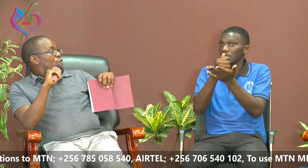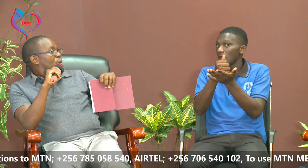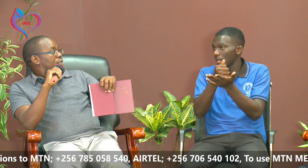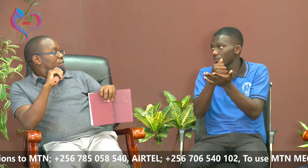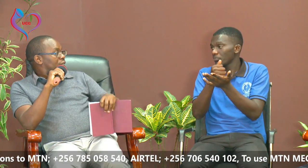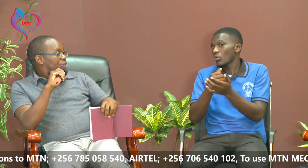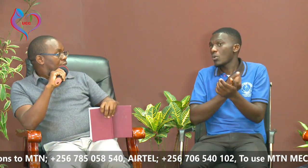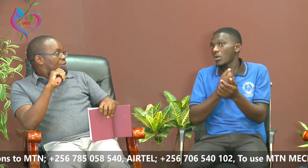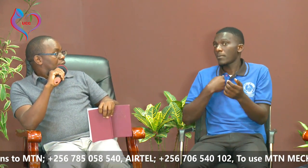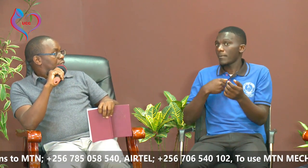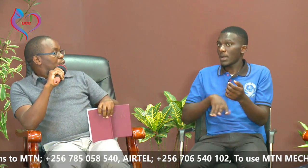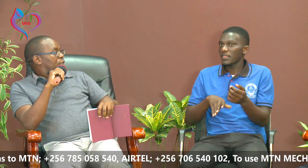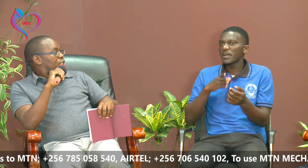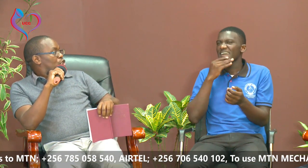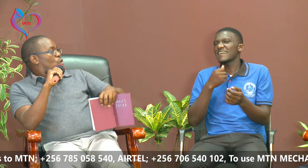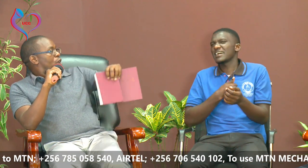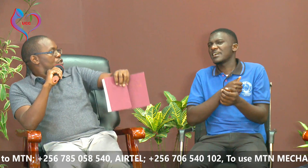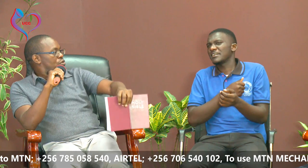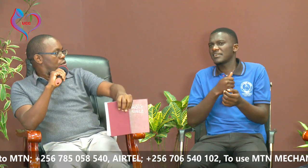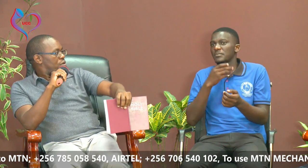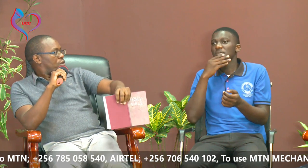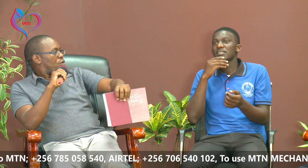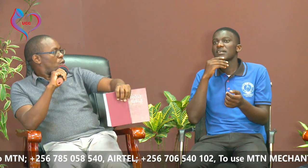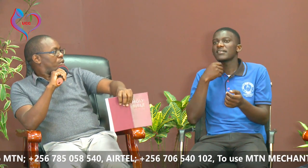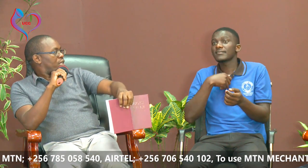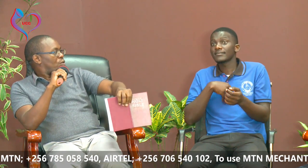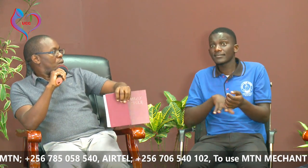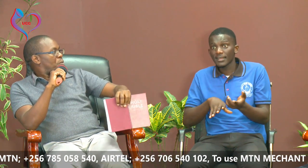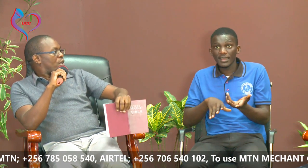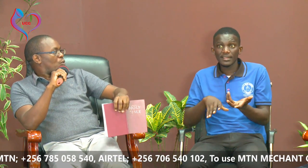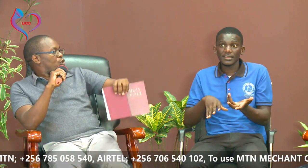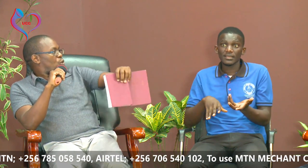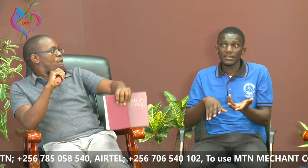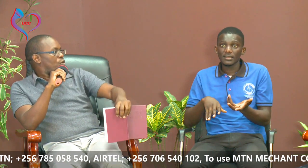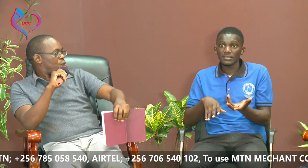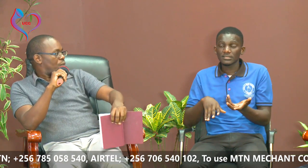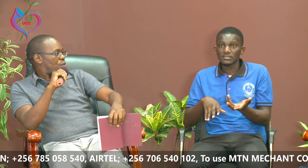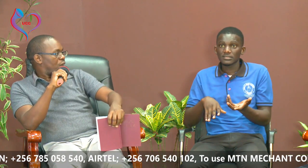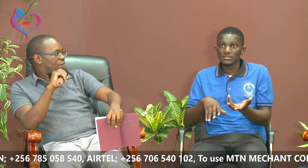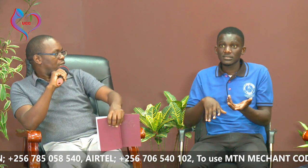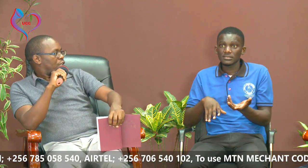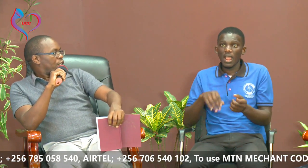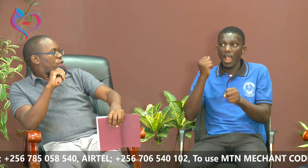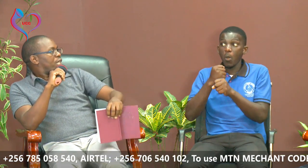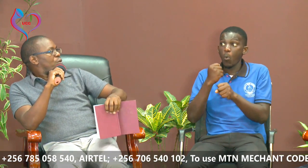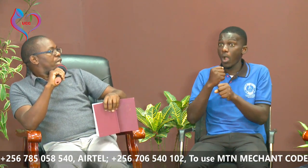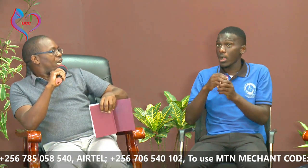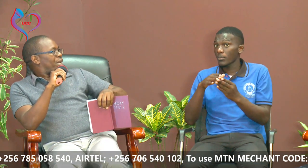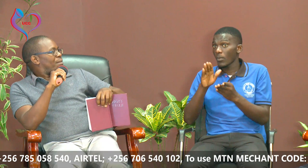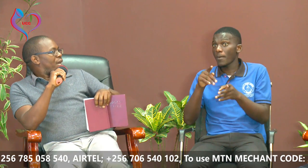gwa mzeyi ejimu jizito wanyo ogwa mzeyi no gwa mama wange guzito wanyo kubulamu bwange chukande kone ejaba